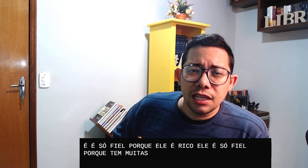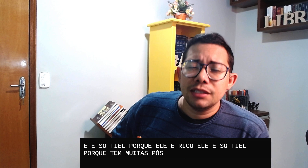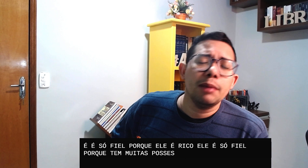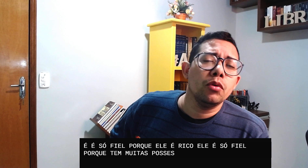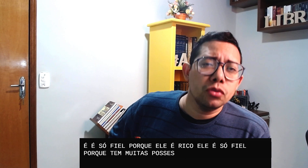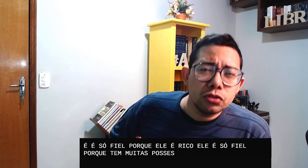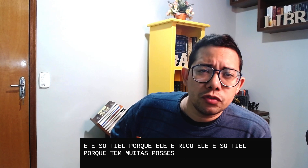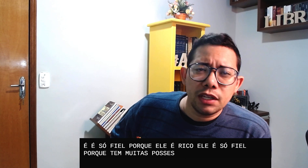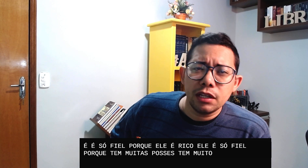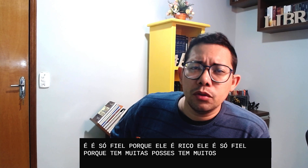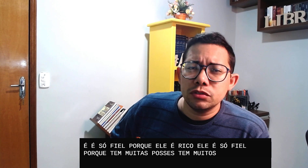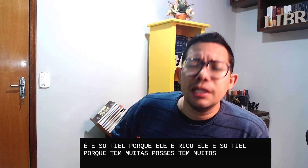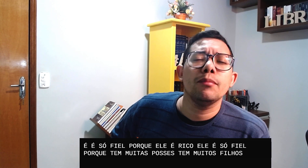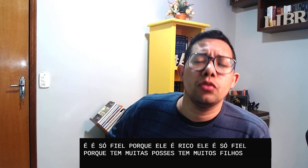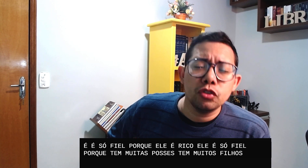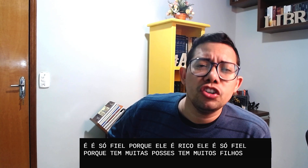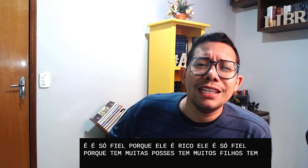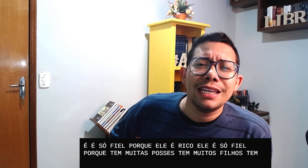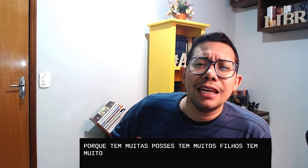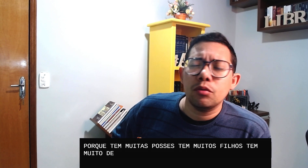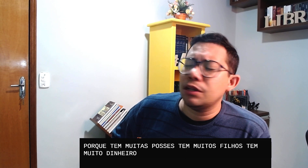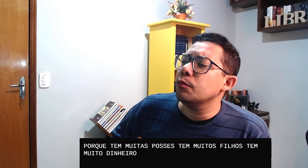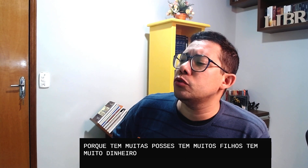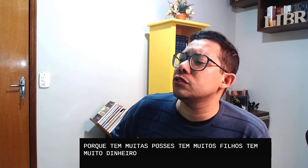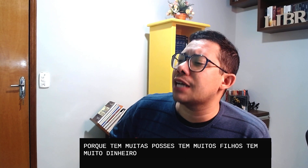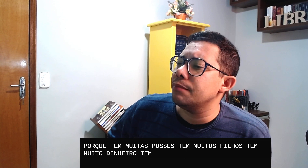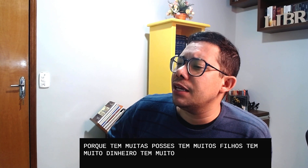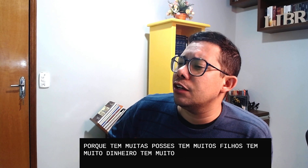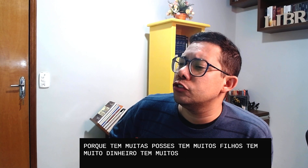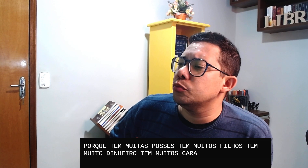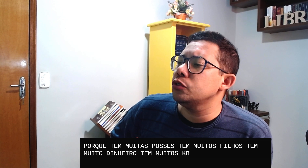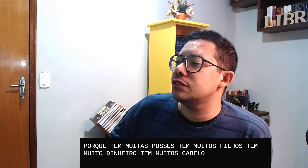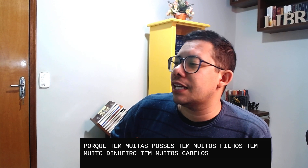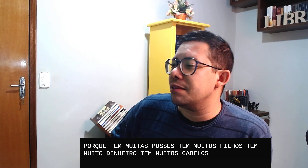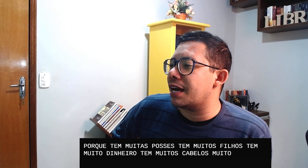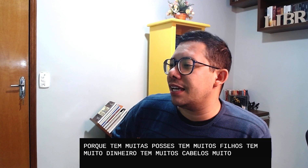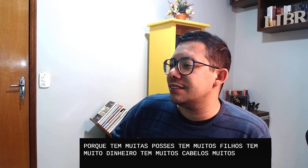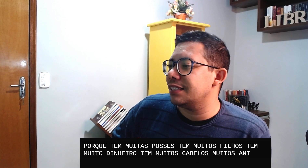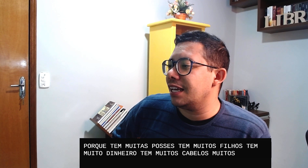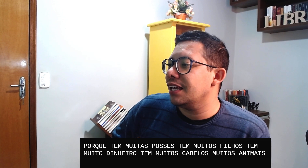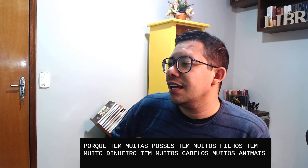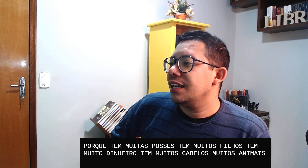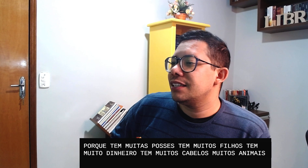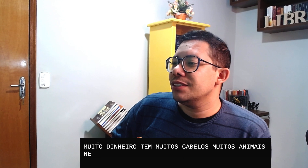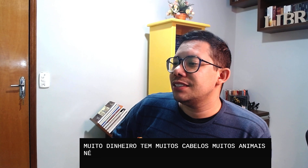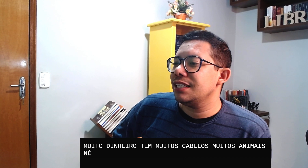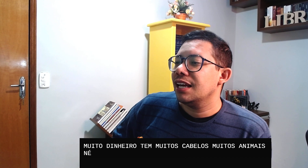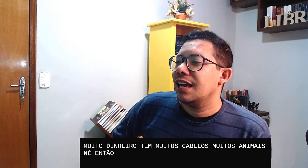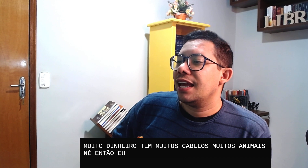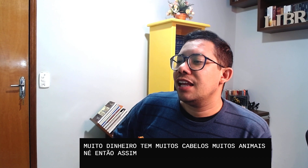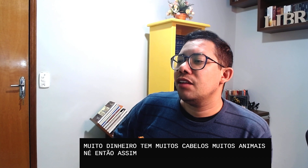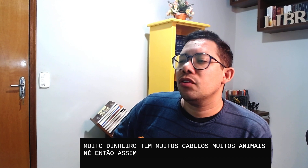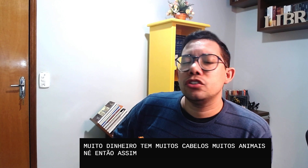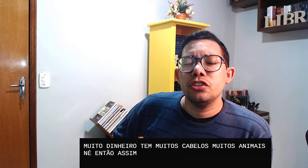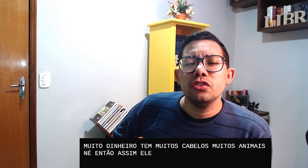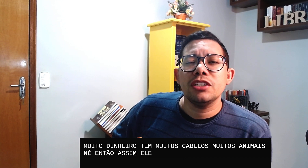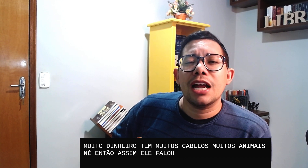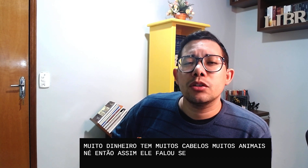tem muitos filhos, tem muito dinheiro, tem muitos cabelos, muitos animais, né? Então, assim, ele falou: se eu tirar